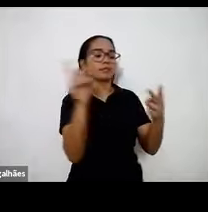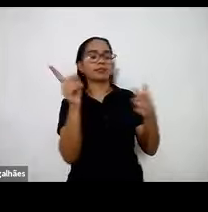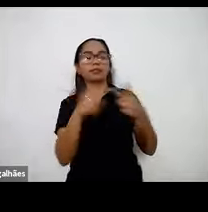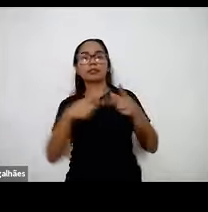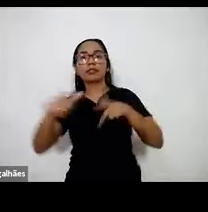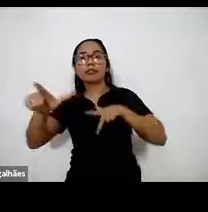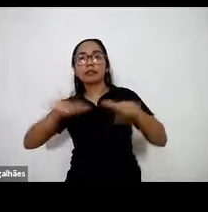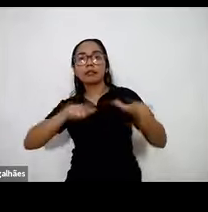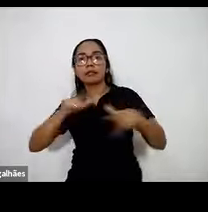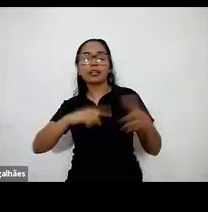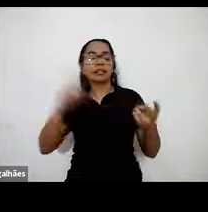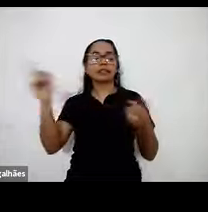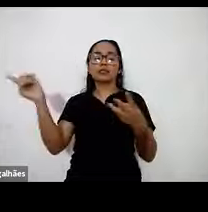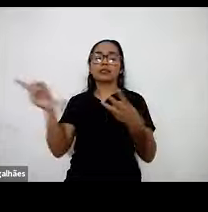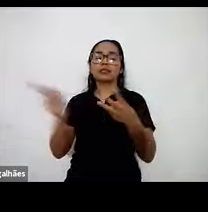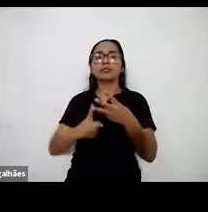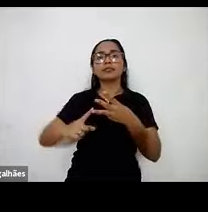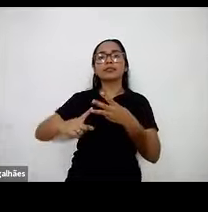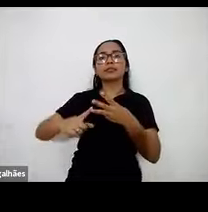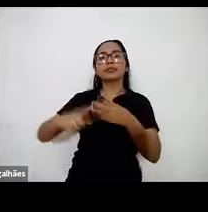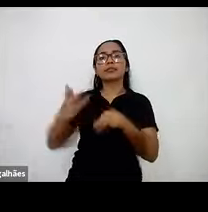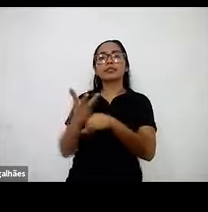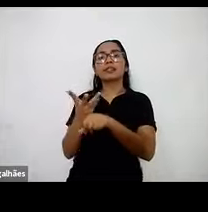gente proporciona,